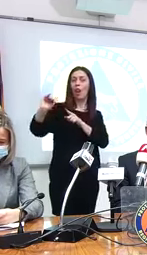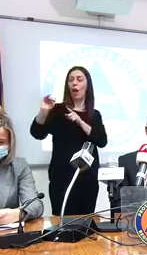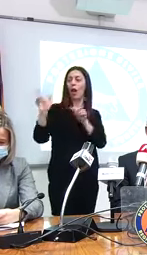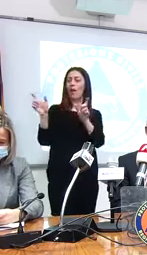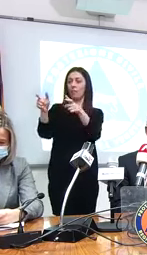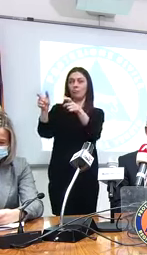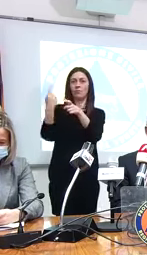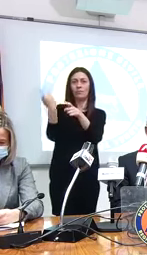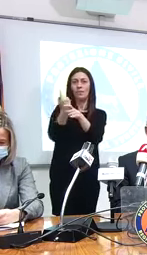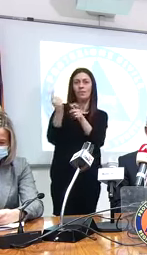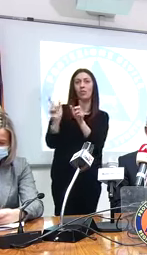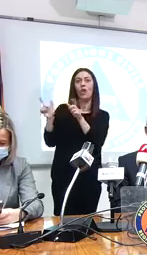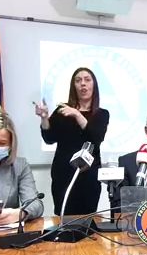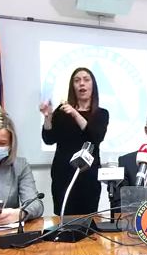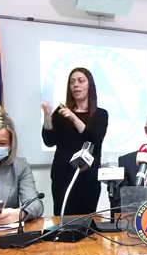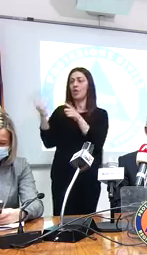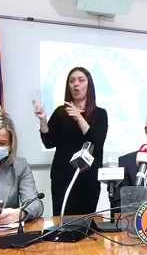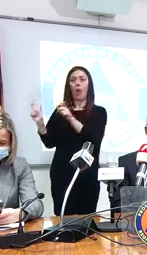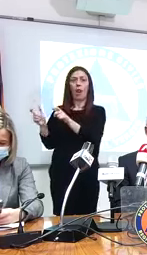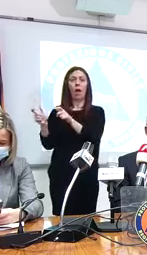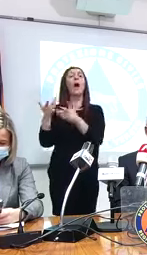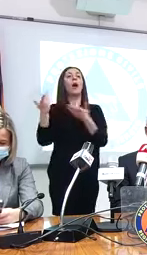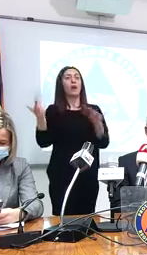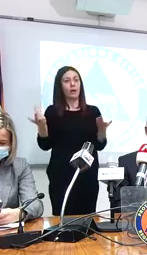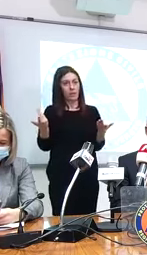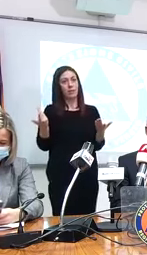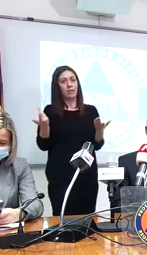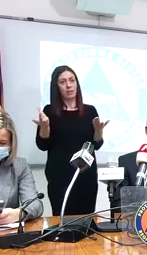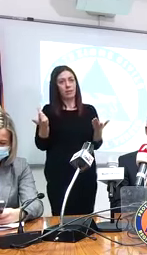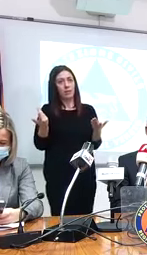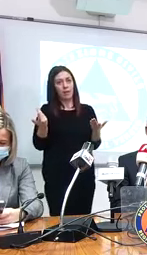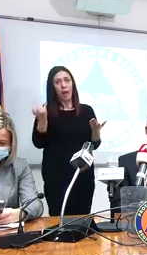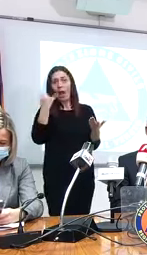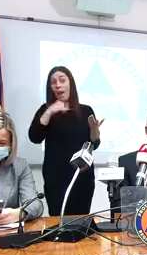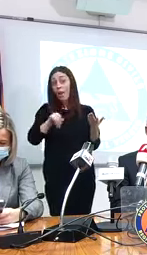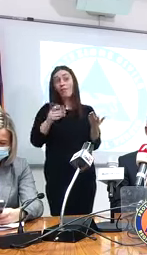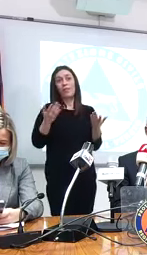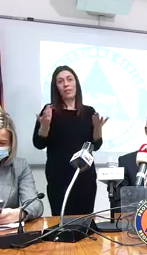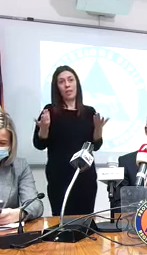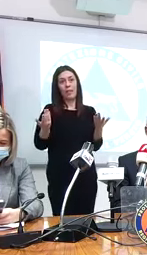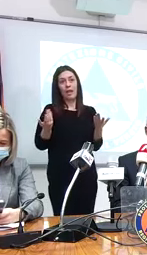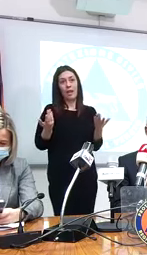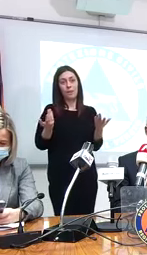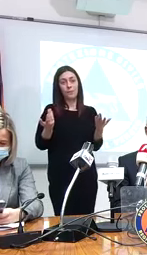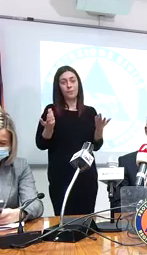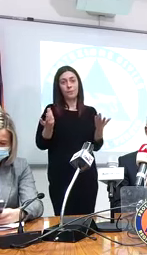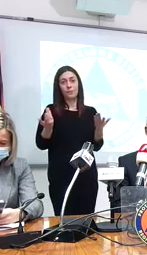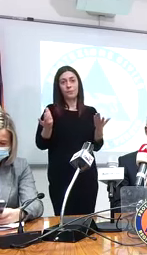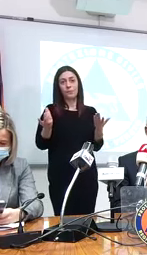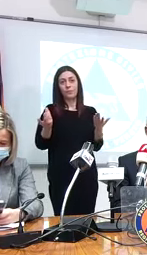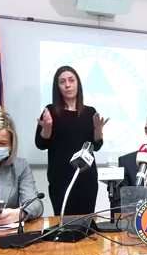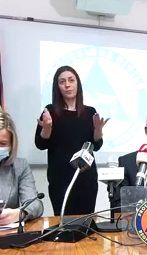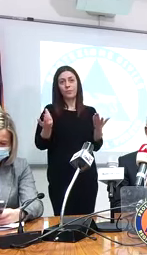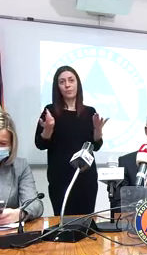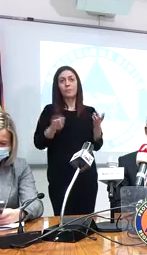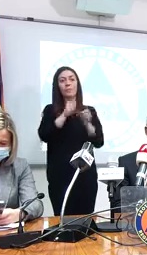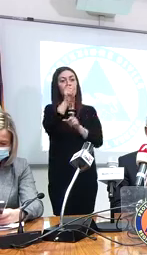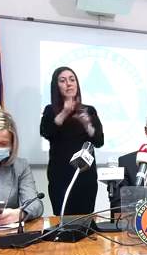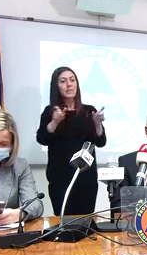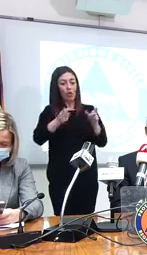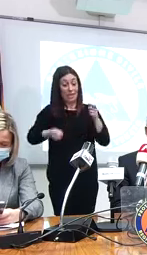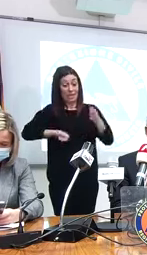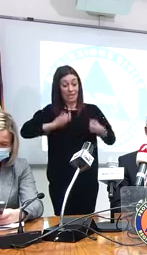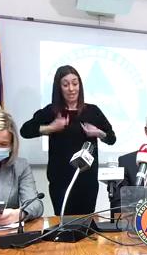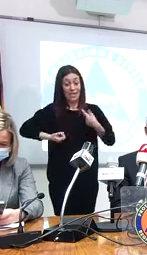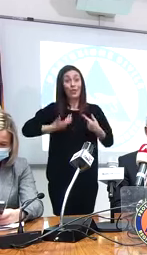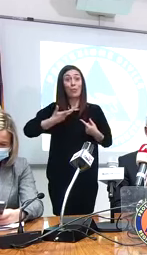abbiamo galoppato tanto nel territorio per andare a trovarli, perché li trovi ai Covid point quelli che hanno i sintomi, perché